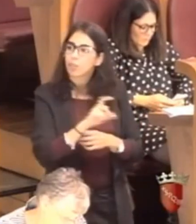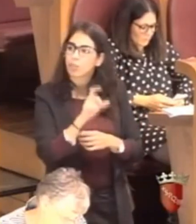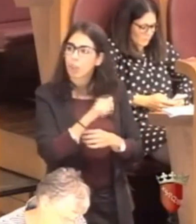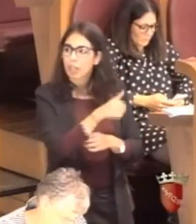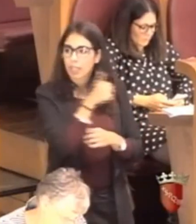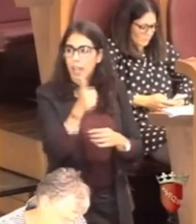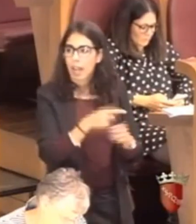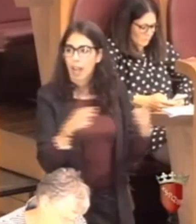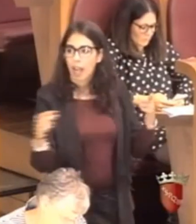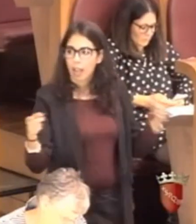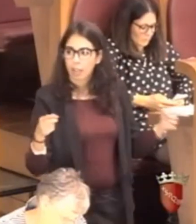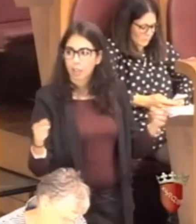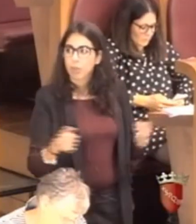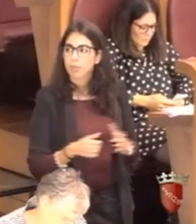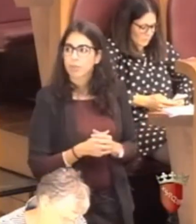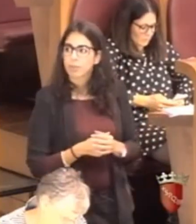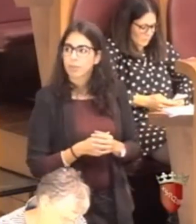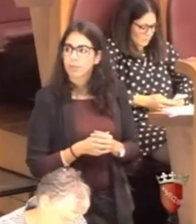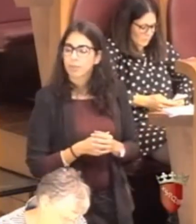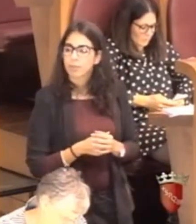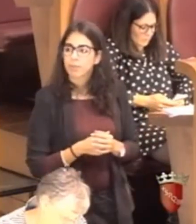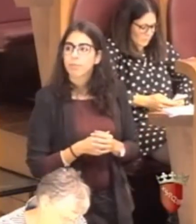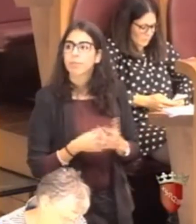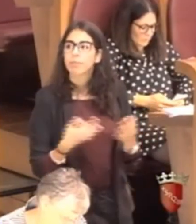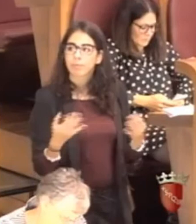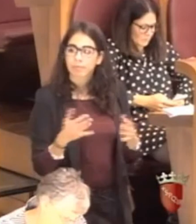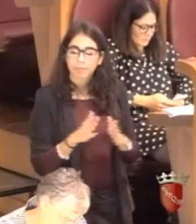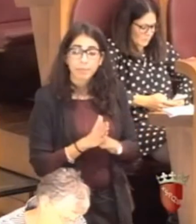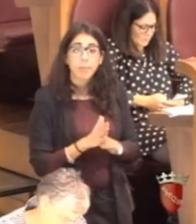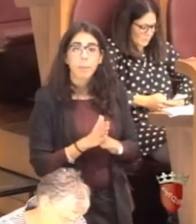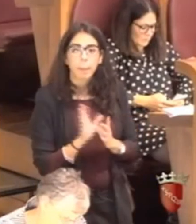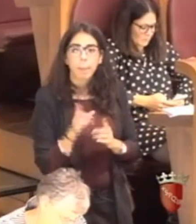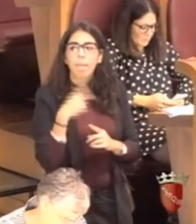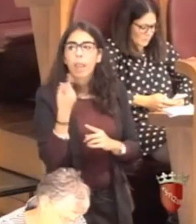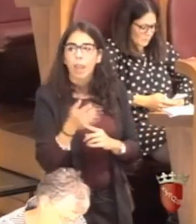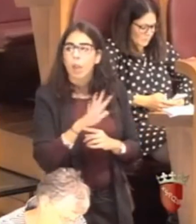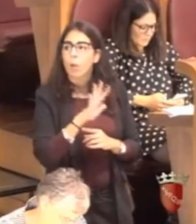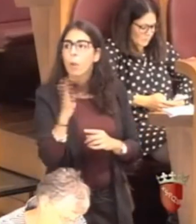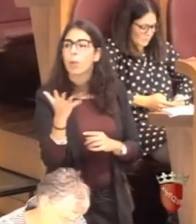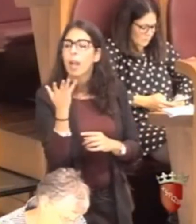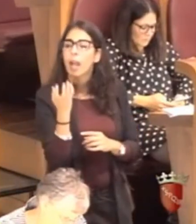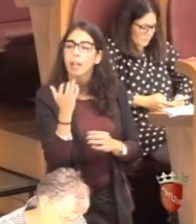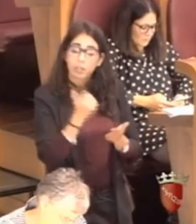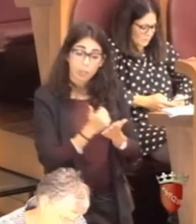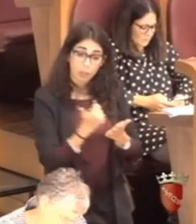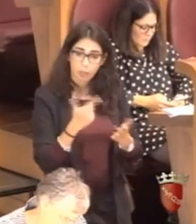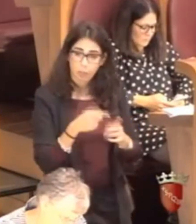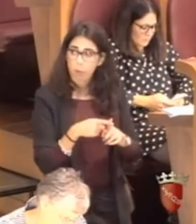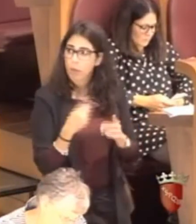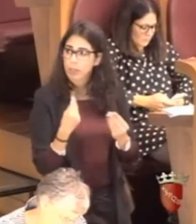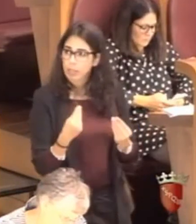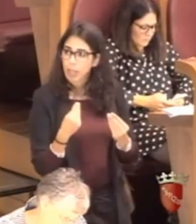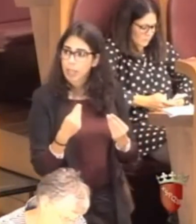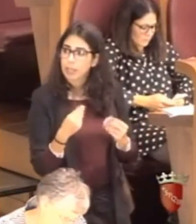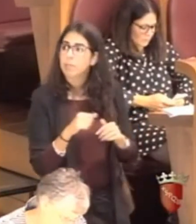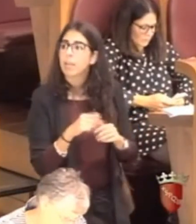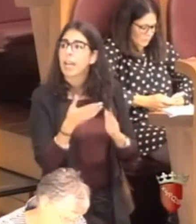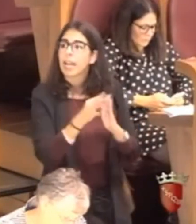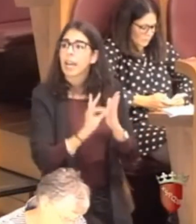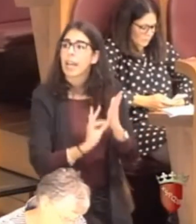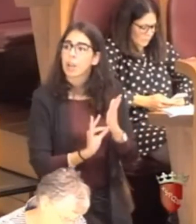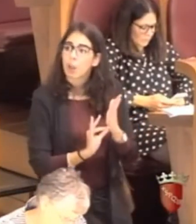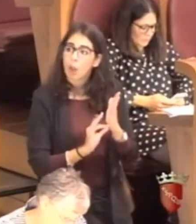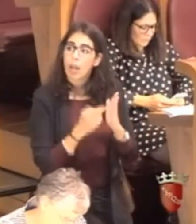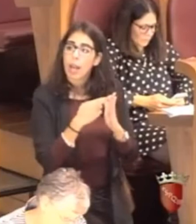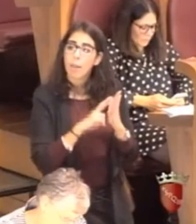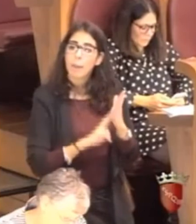vabbè. E poi, altro elemento importante, il regolamento dei